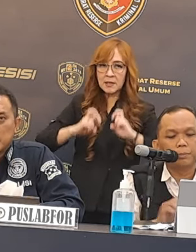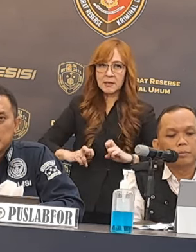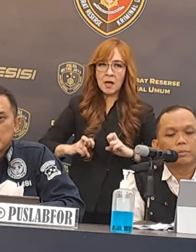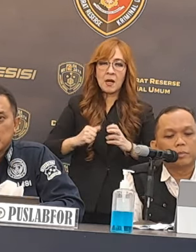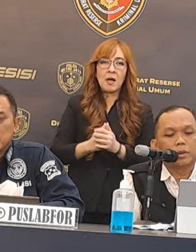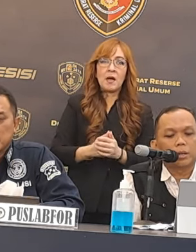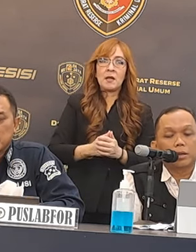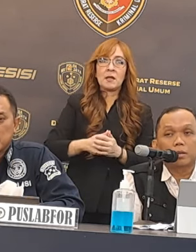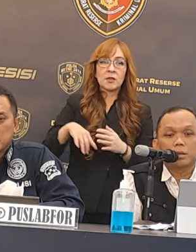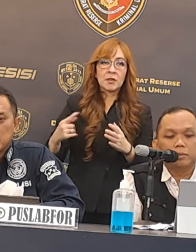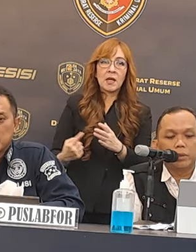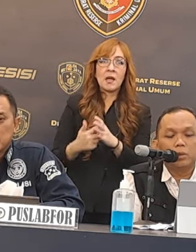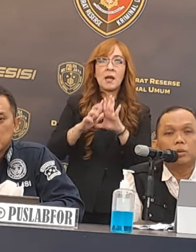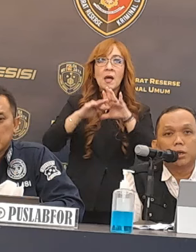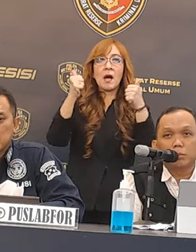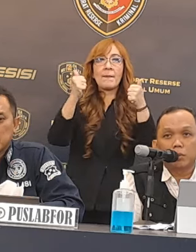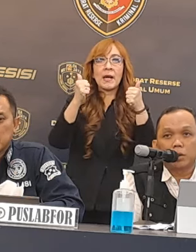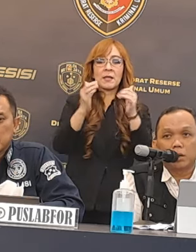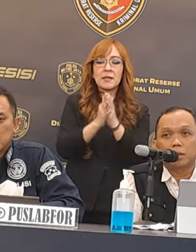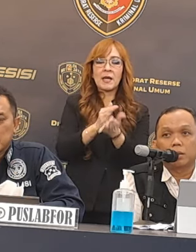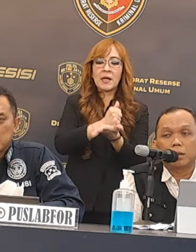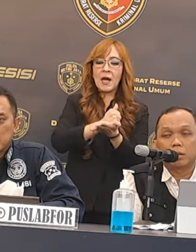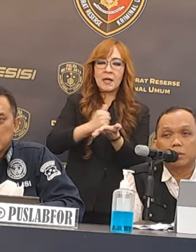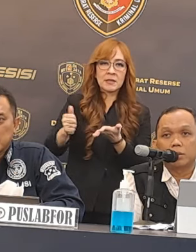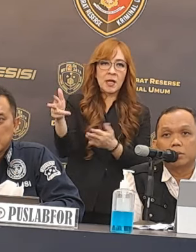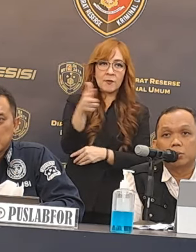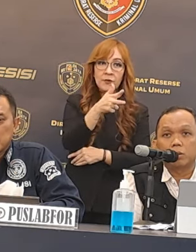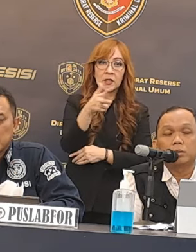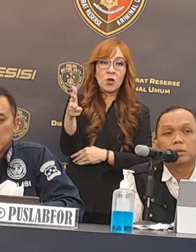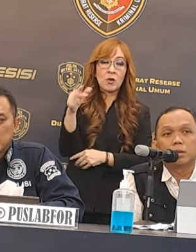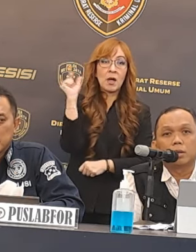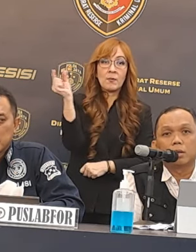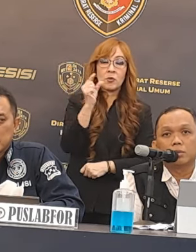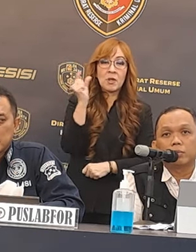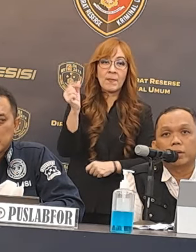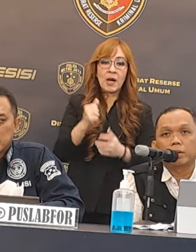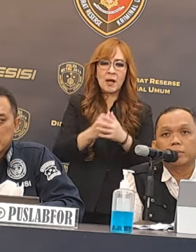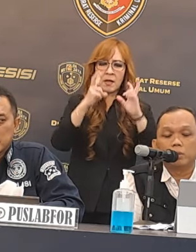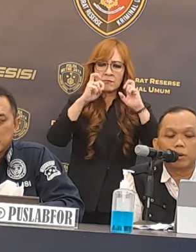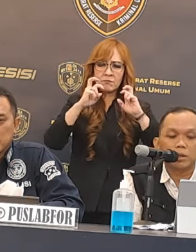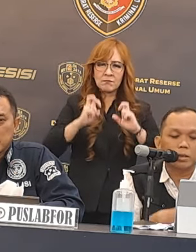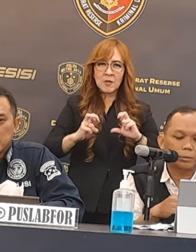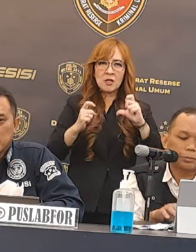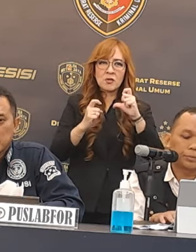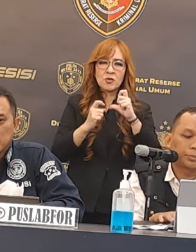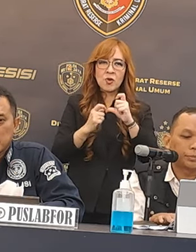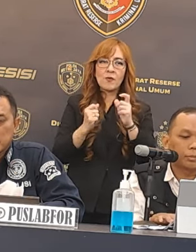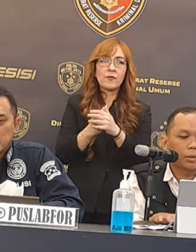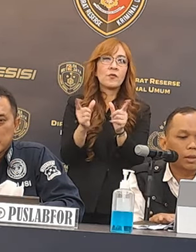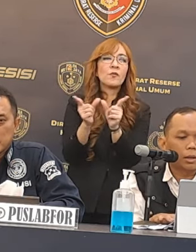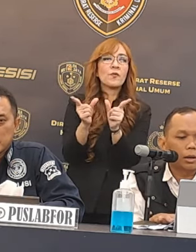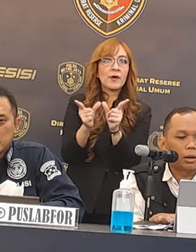frame dan keaslian video dengan menggunakan analisis tools dan software video forensik.